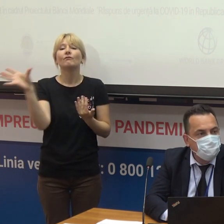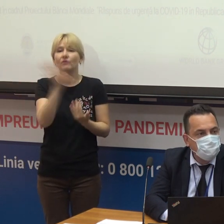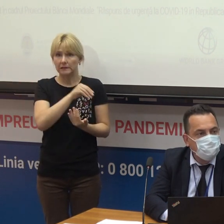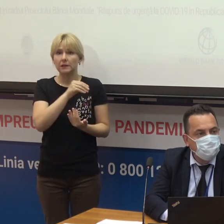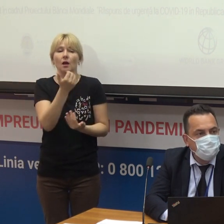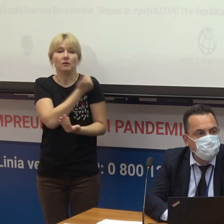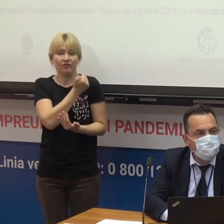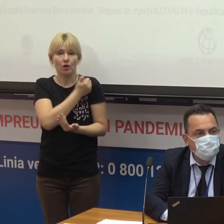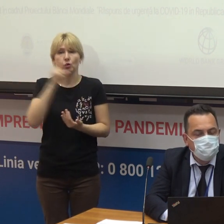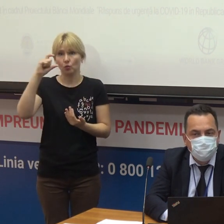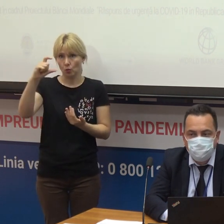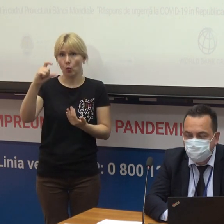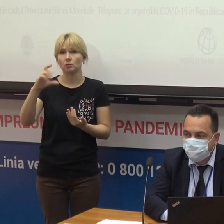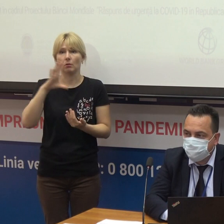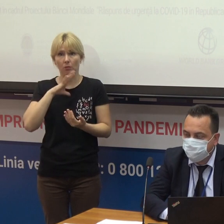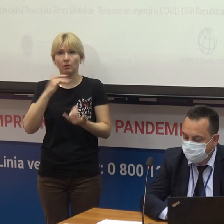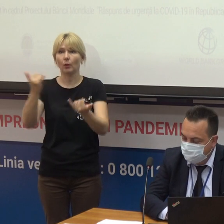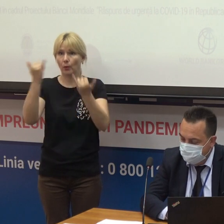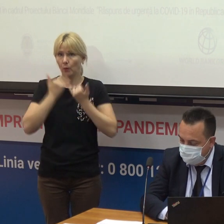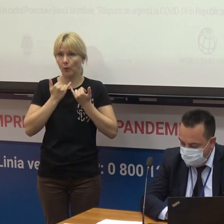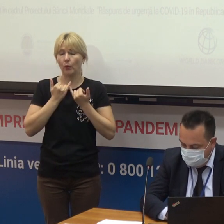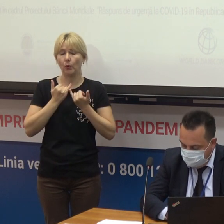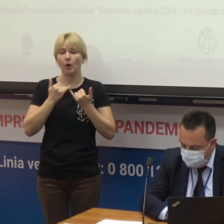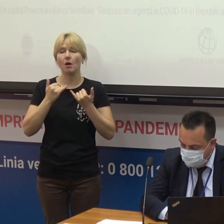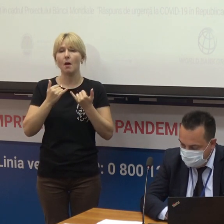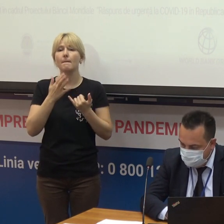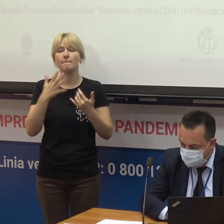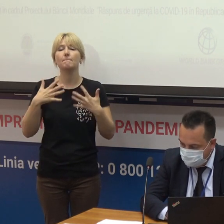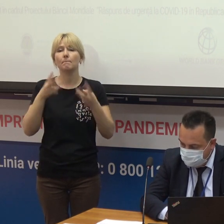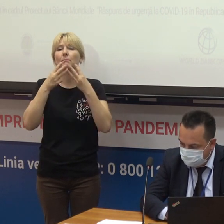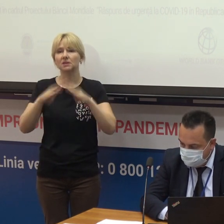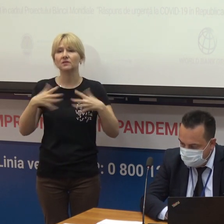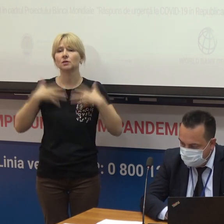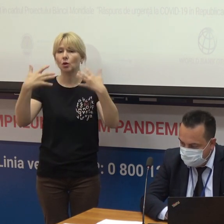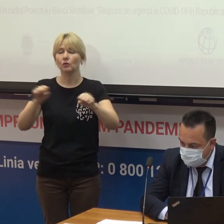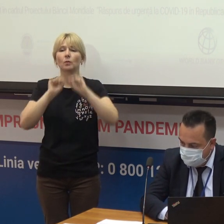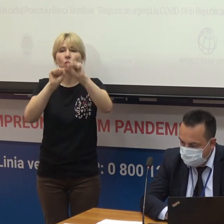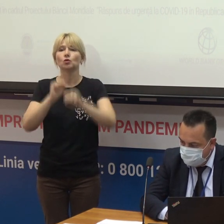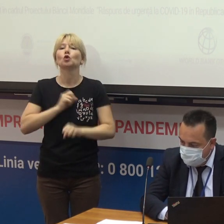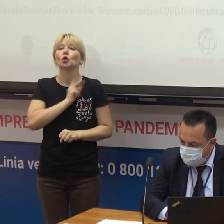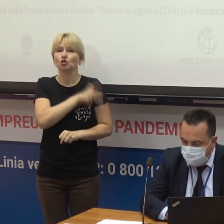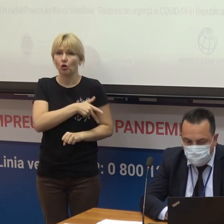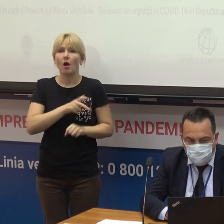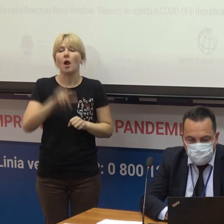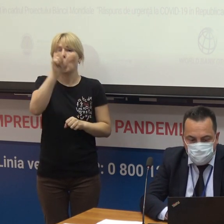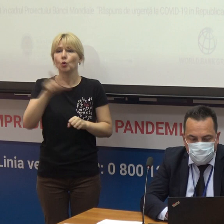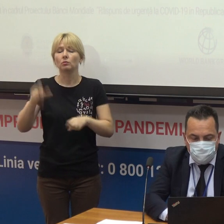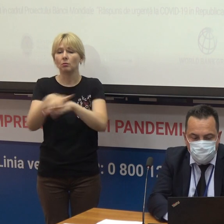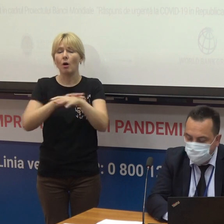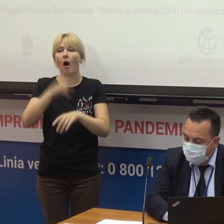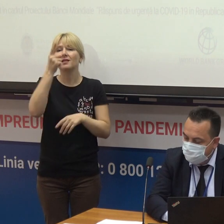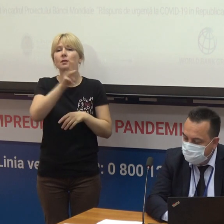de vaccin recepționate de către Ministerul Sănătății, Muncii și Protecției Sociale până la moment este constituie